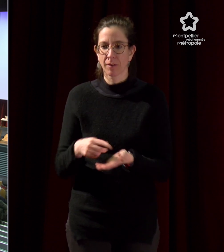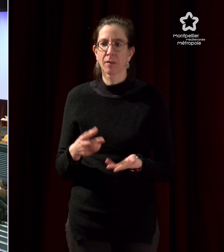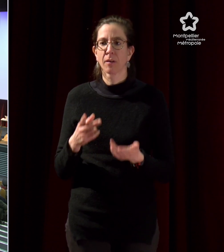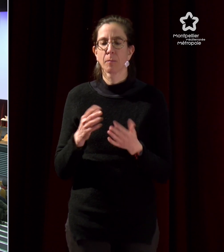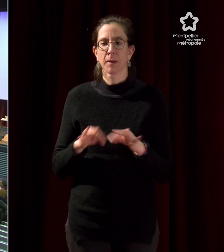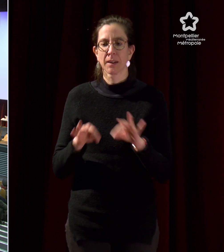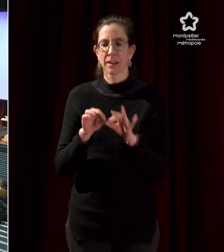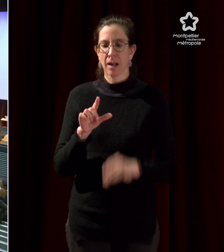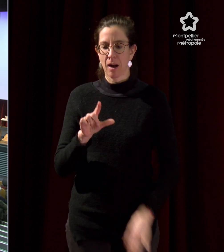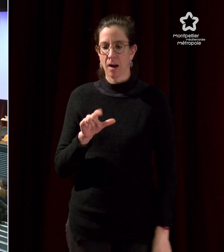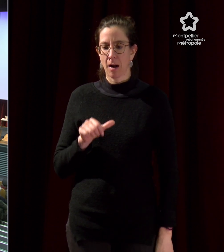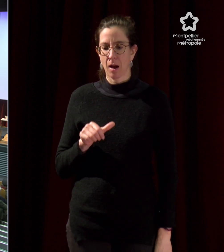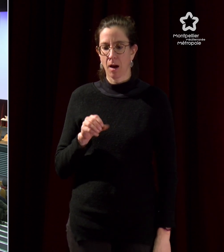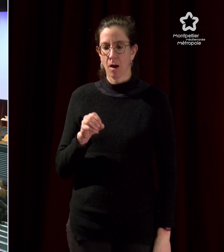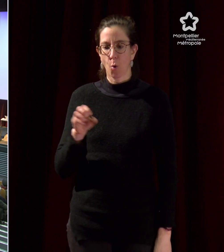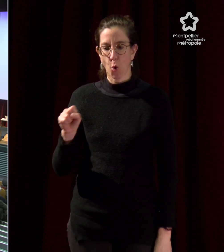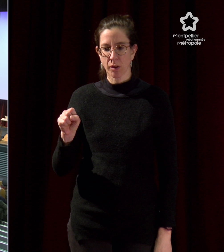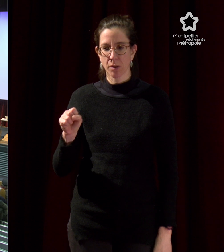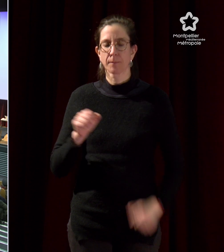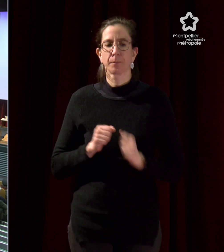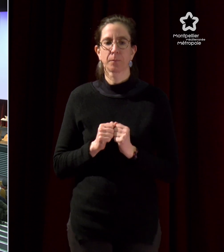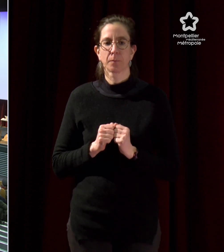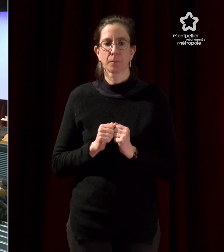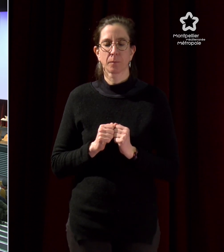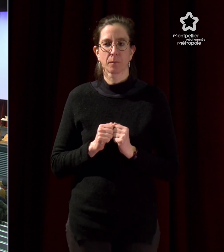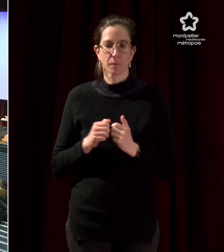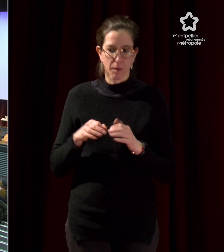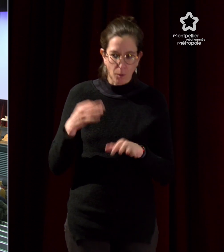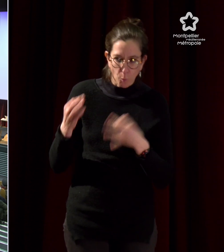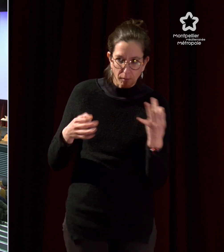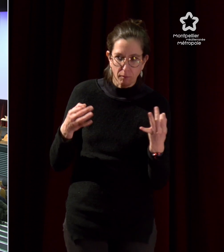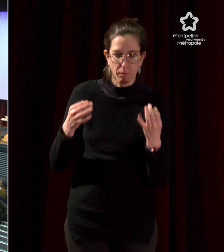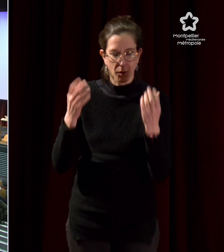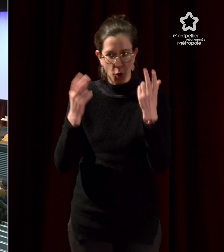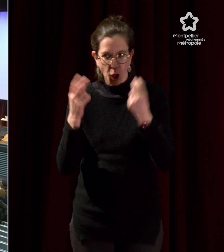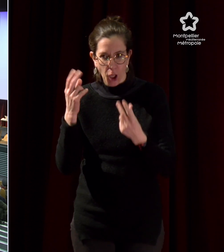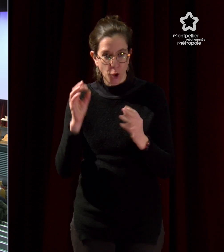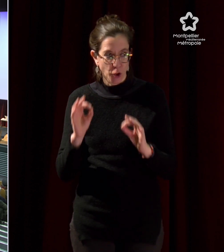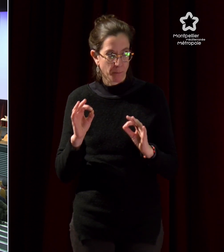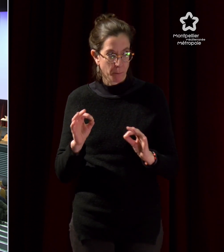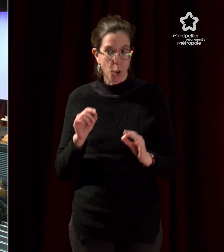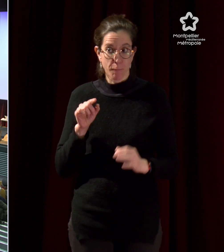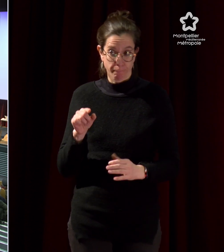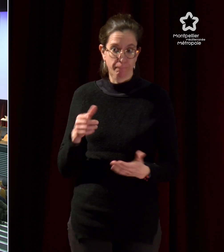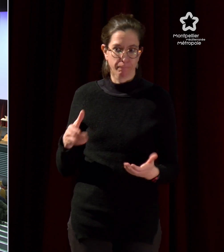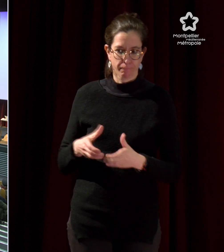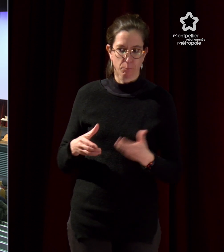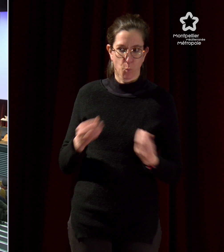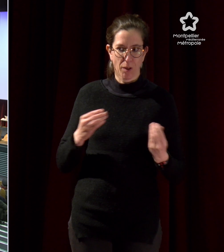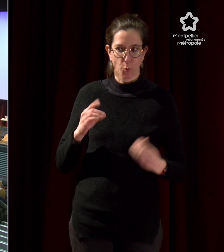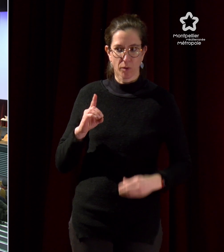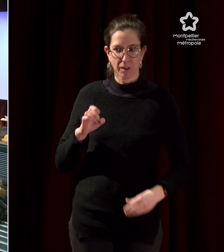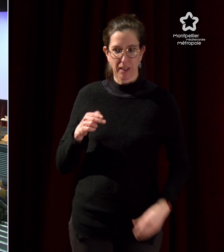Tampaling, il parle justement du Denisova, oui, et aussi d'une migration